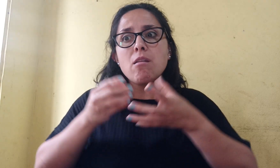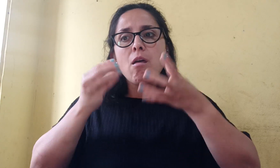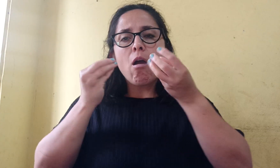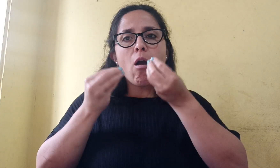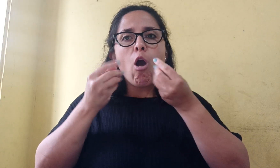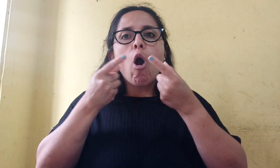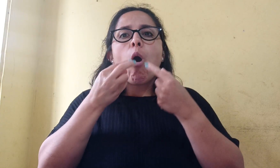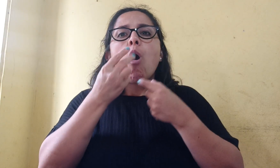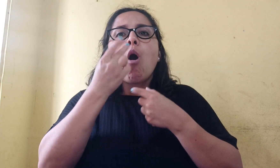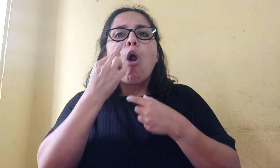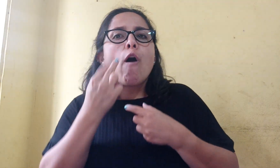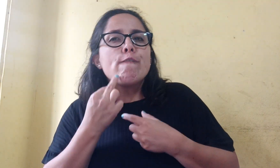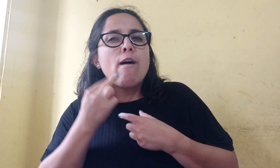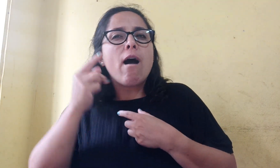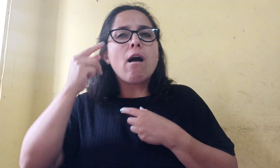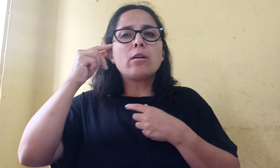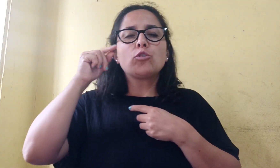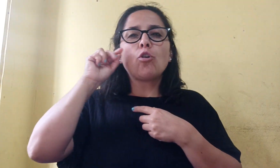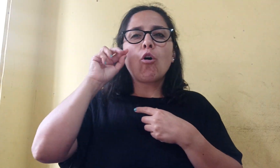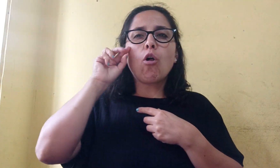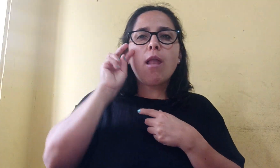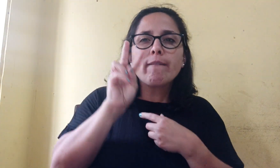el olfato, la vista, el gusto, ¿sí?